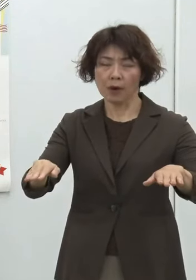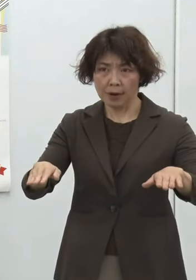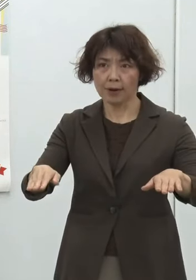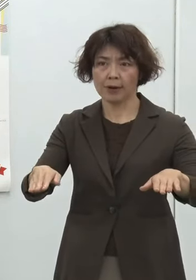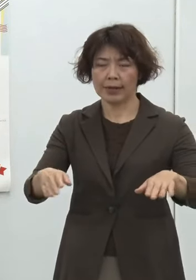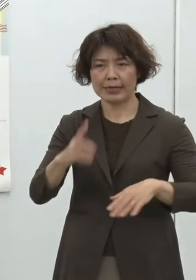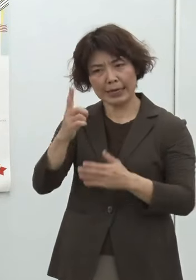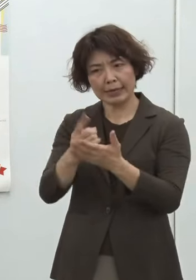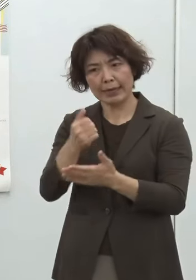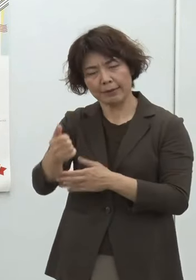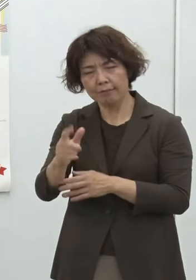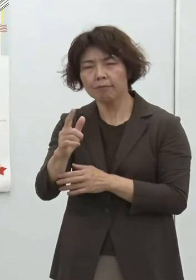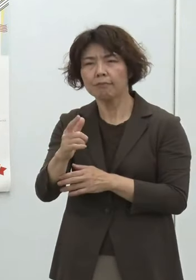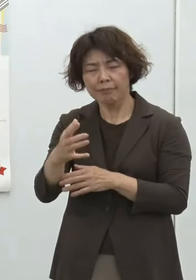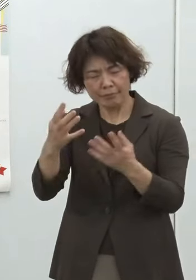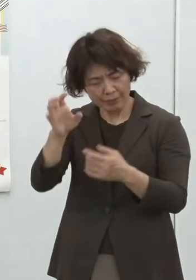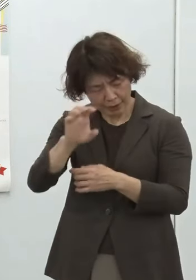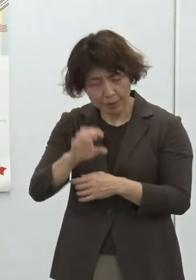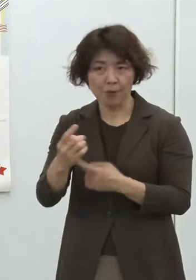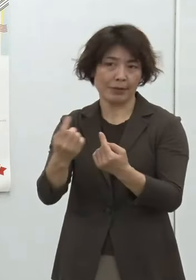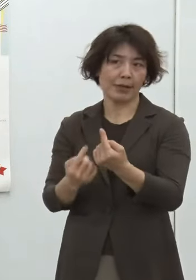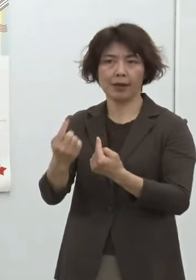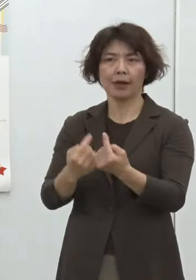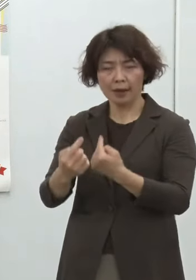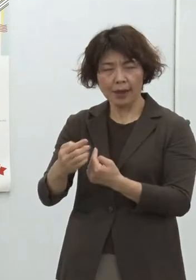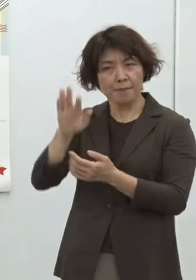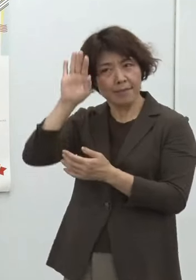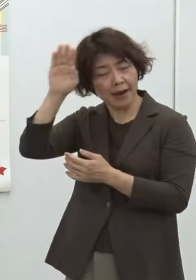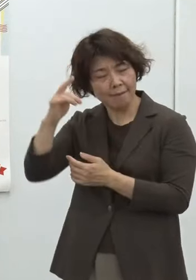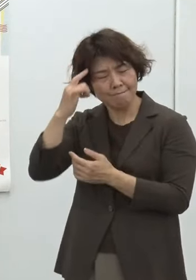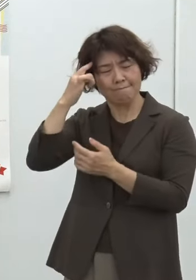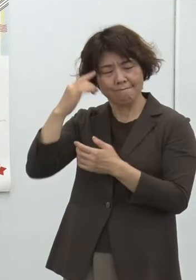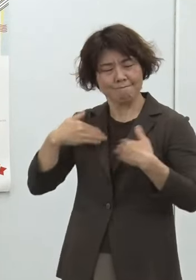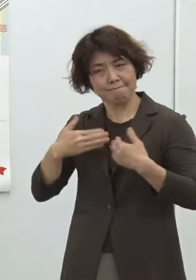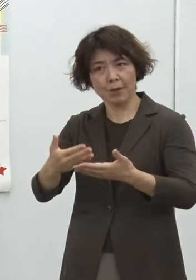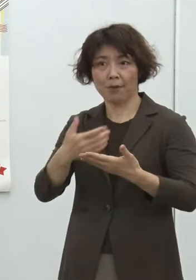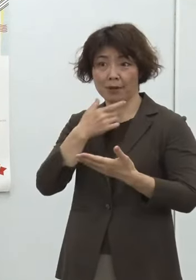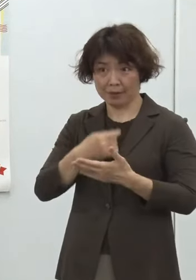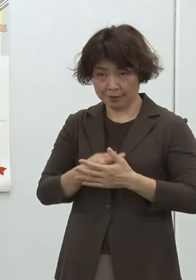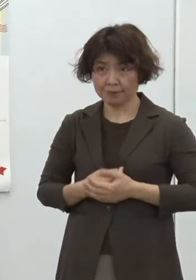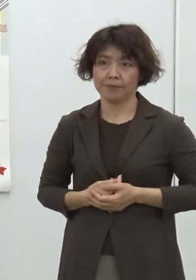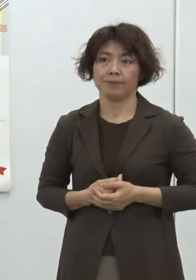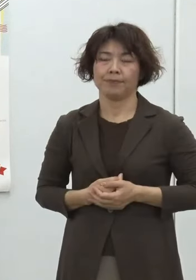一回と言わず、やっぱたくさん会場に来てもらってですね、未来を感じてほしいというのが今の思いでございます。